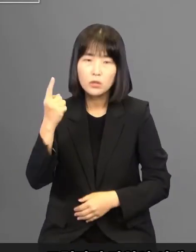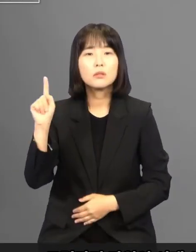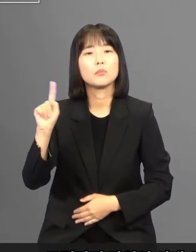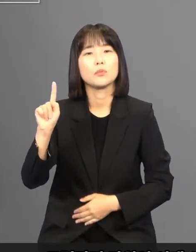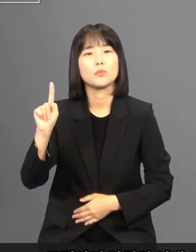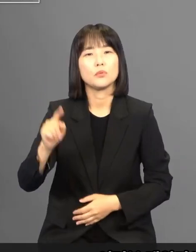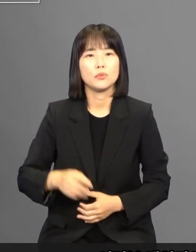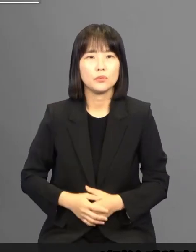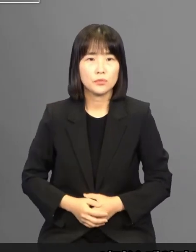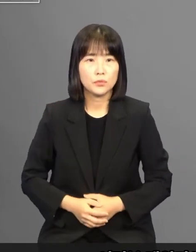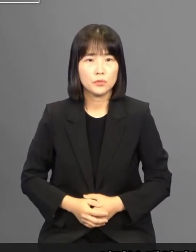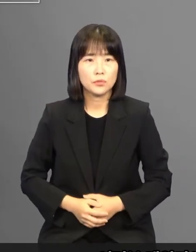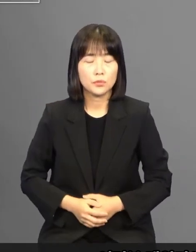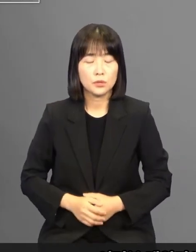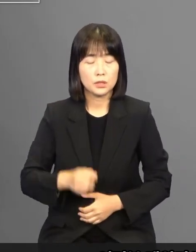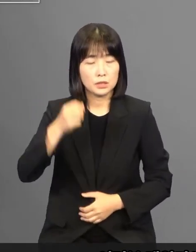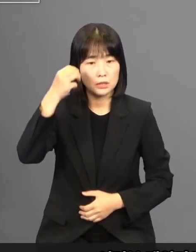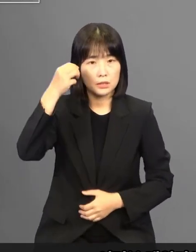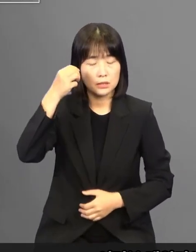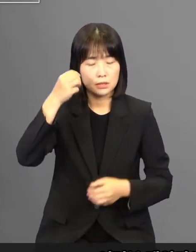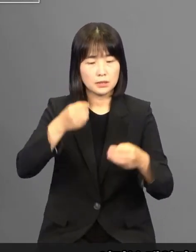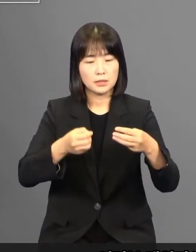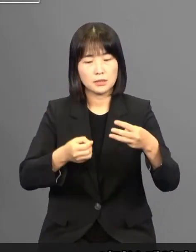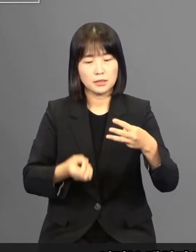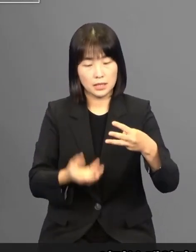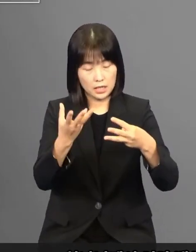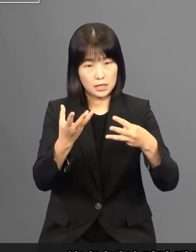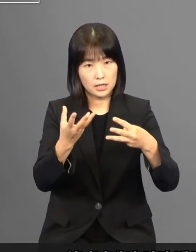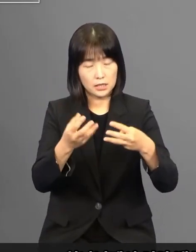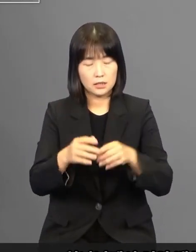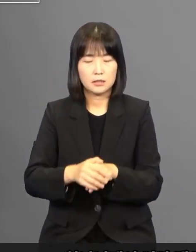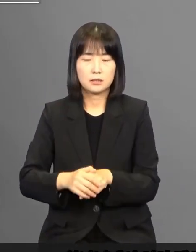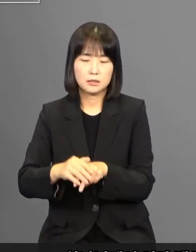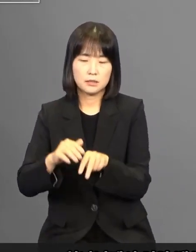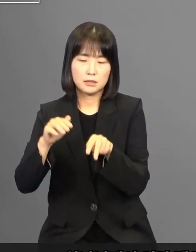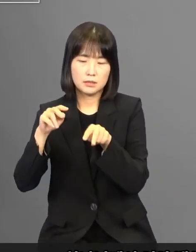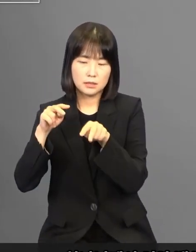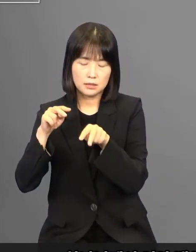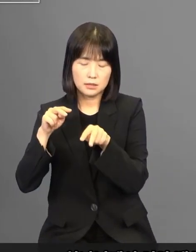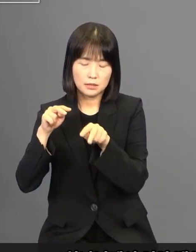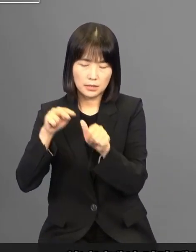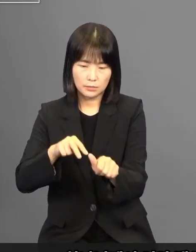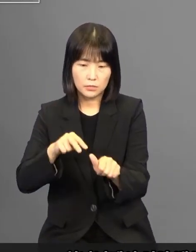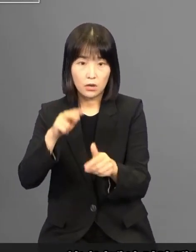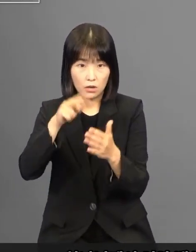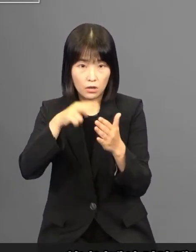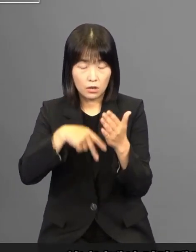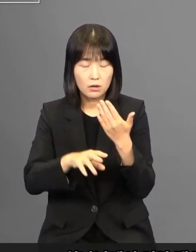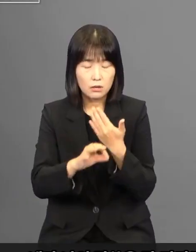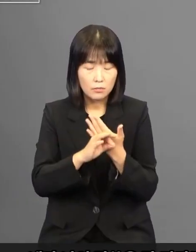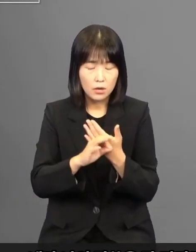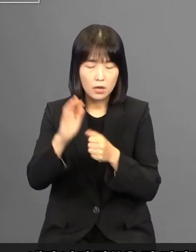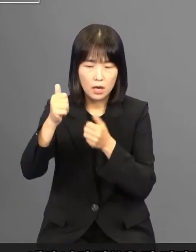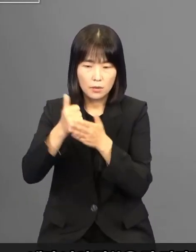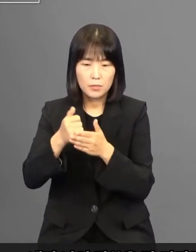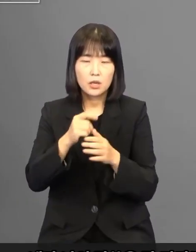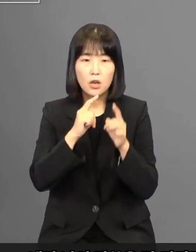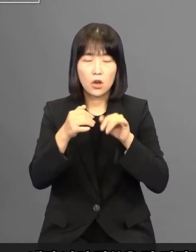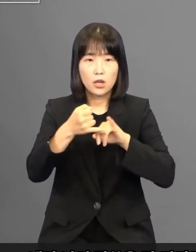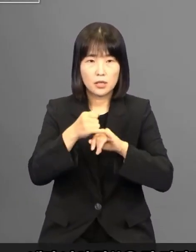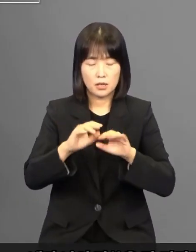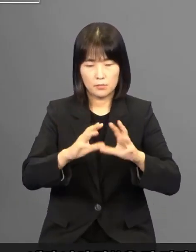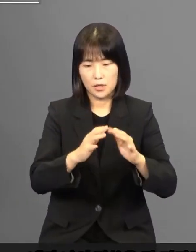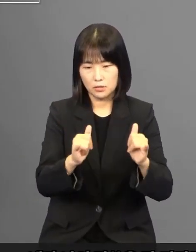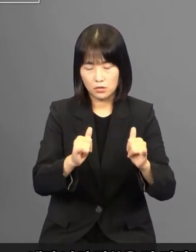무엇이었을까? 여러분, 레위기서와 신명기서를 읽어보면 하나님께서 언약 백성에게 주시는 약속이 있습니다. 너가